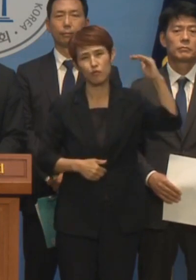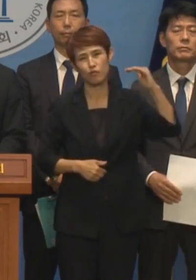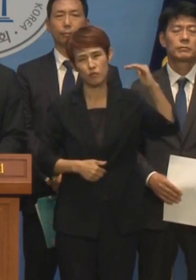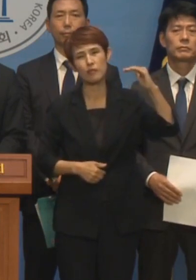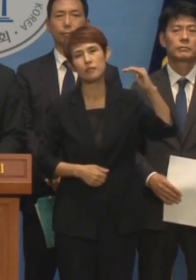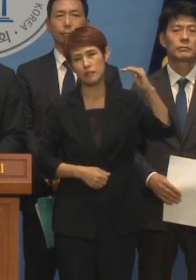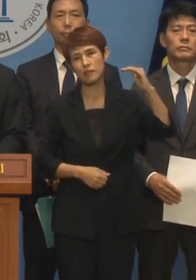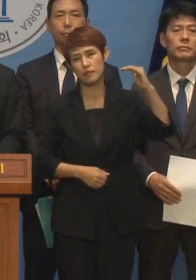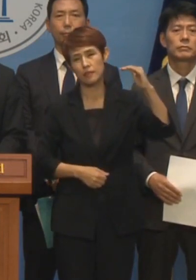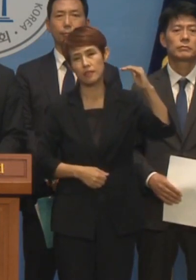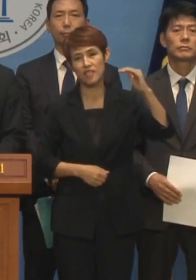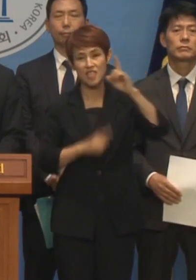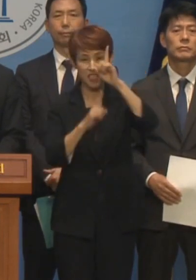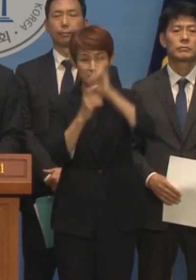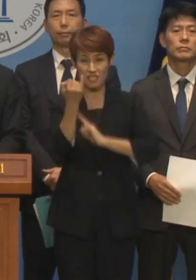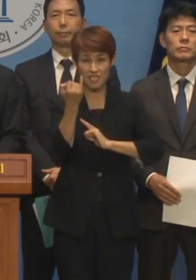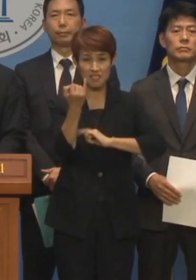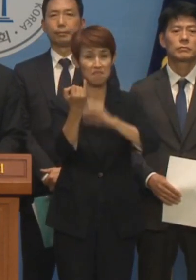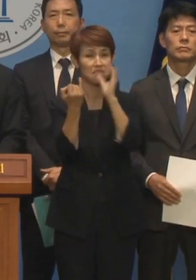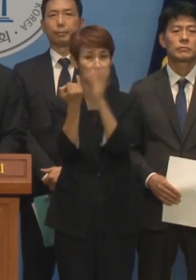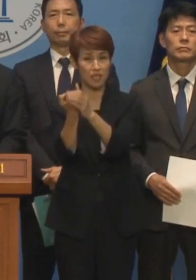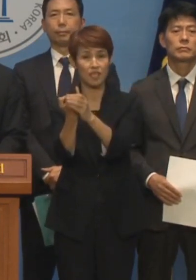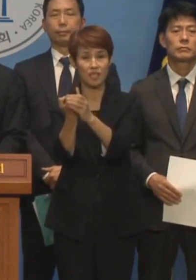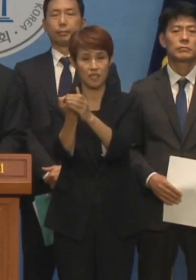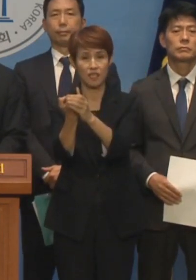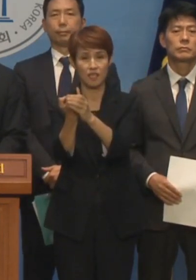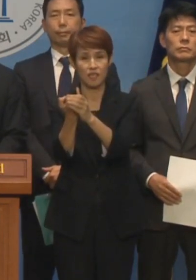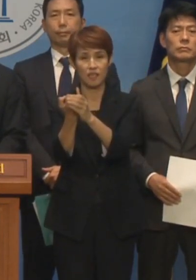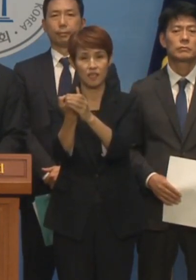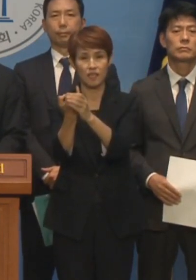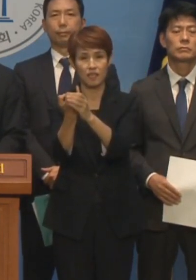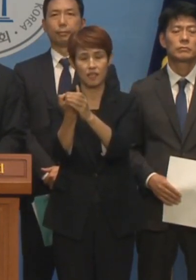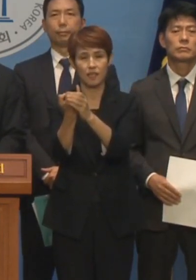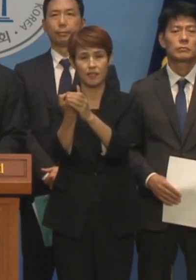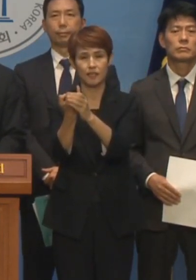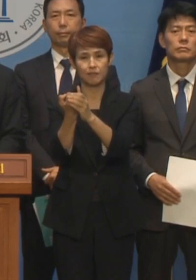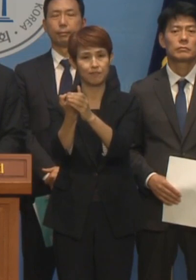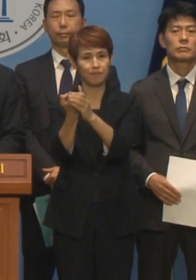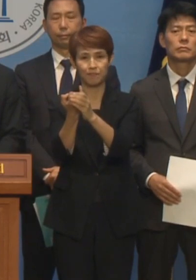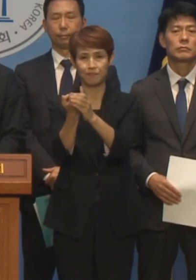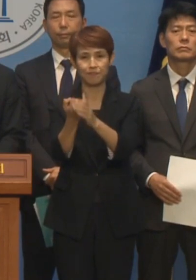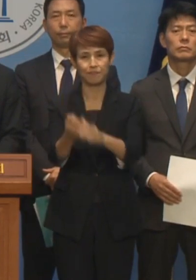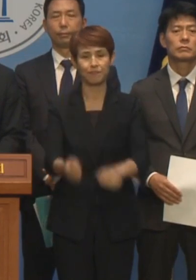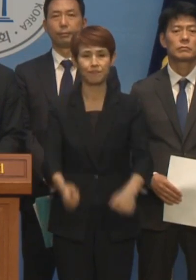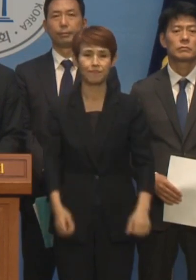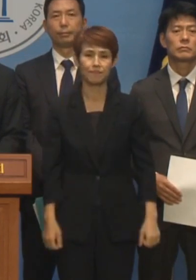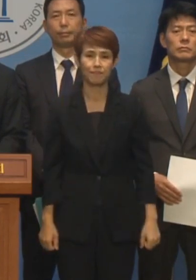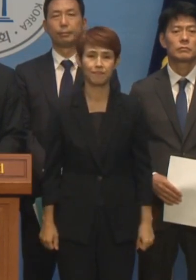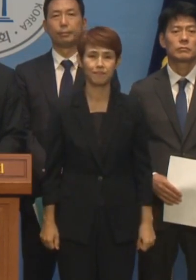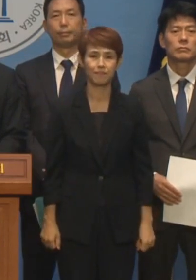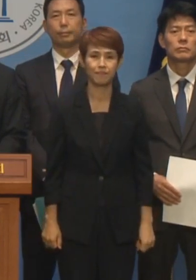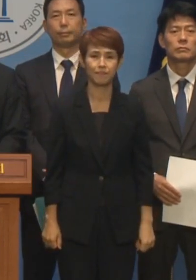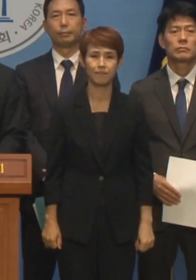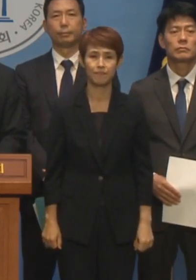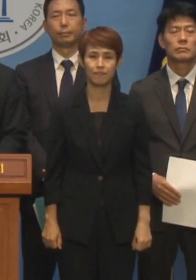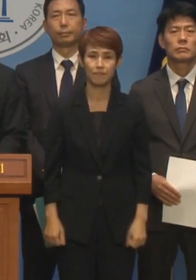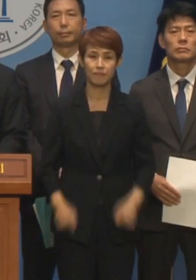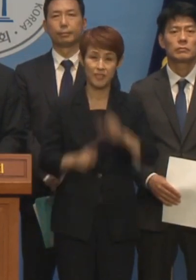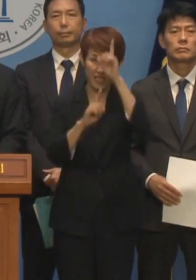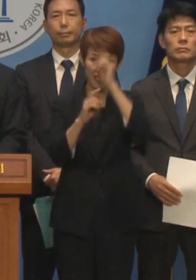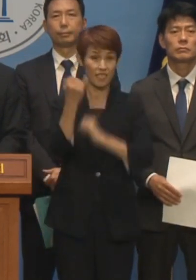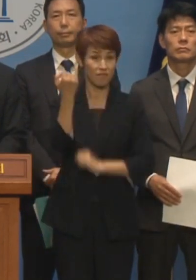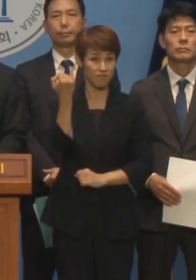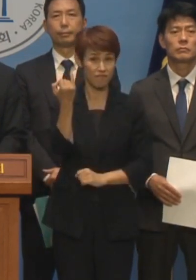그대로 이진숙 씨를 차기 방통위원장 시키겠다고 지명을 했습니다. 아마 이진숙